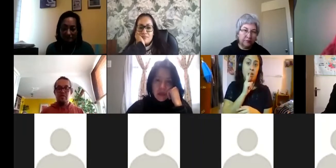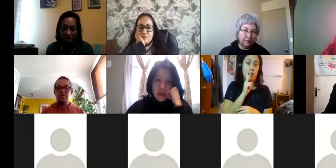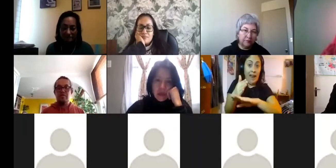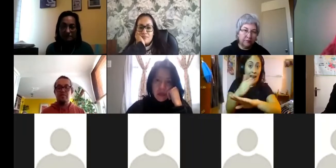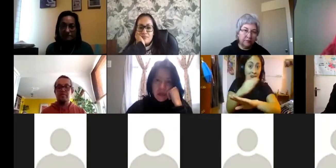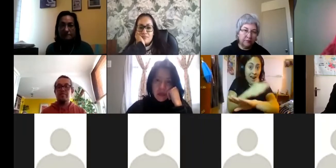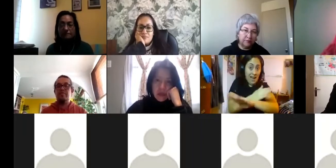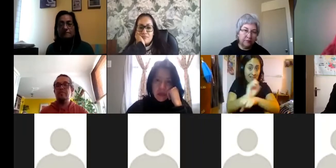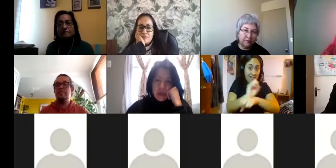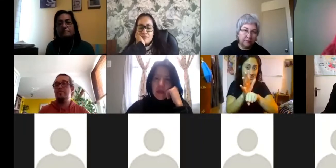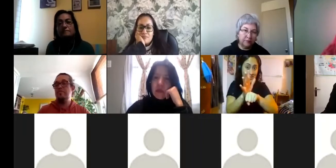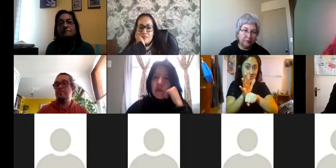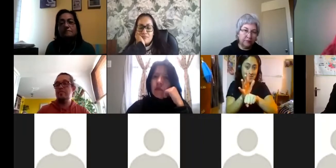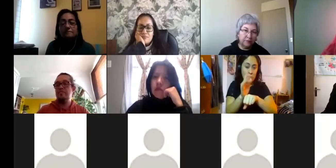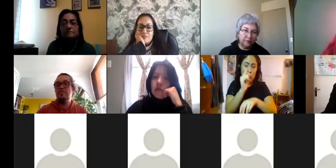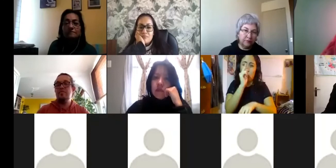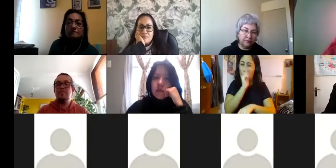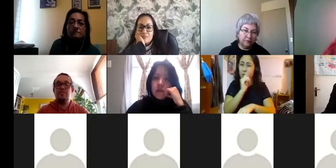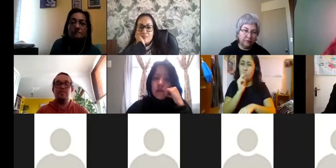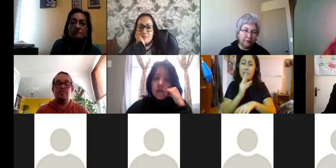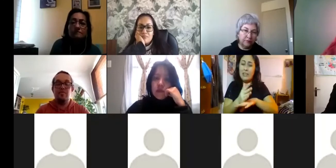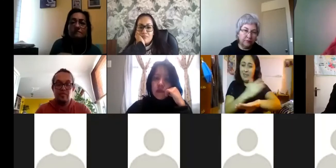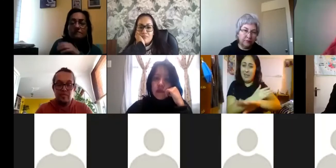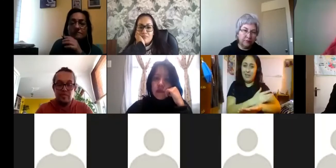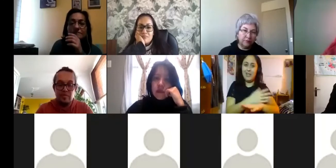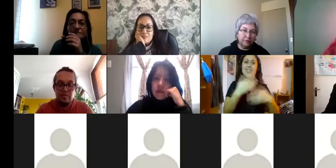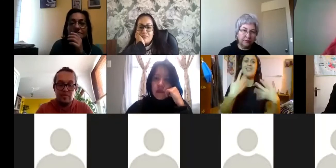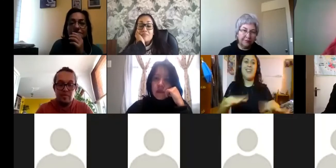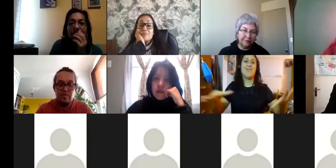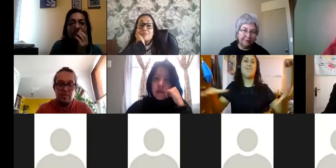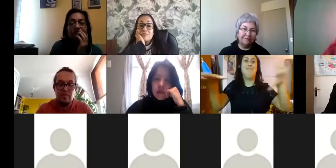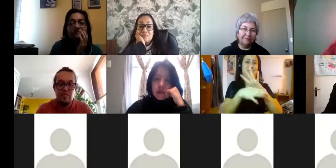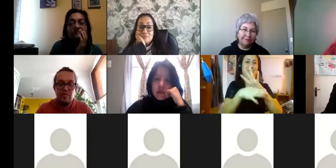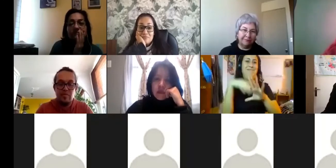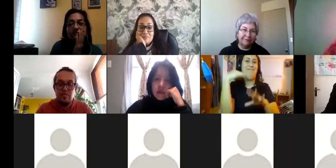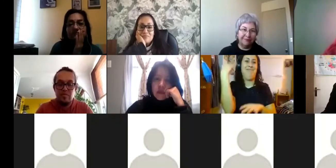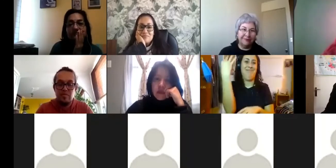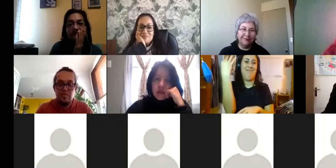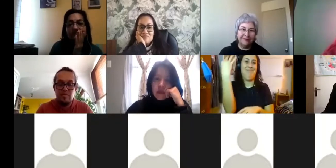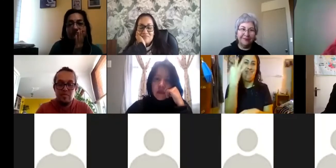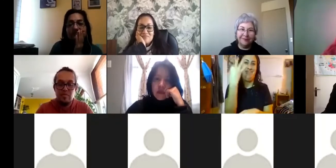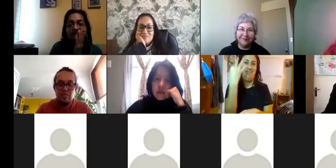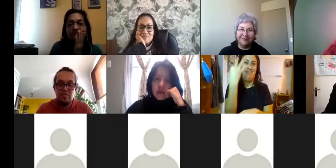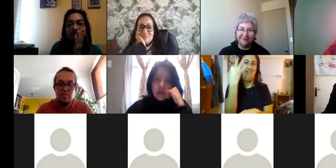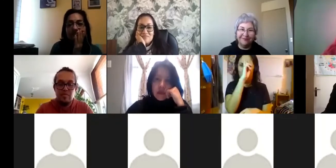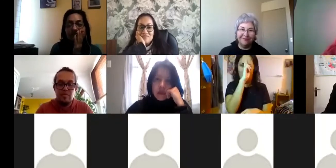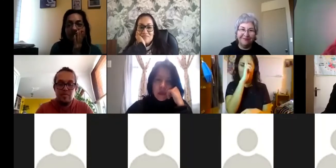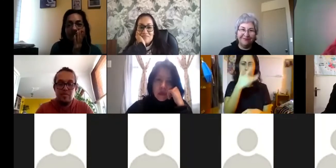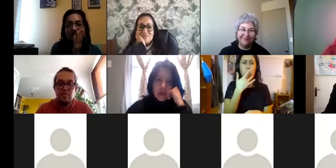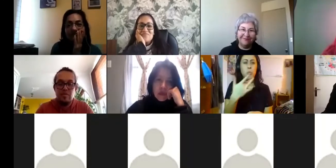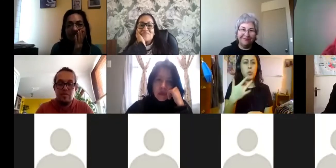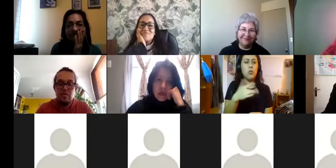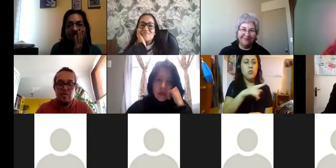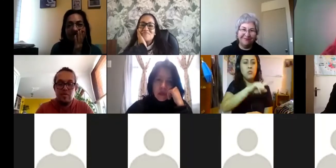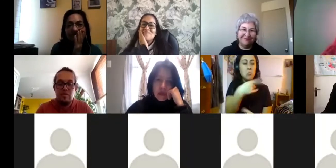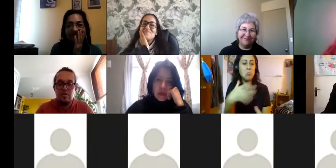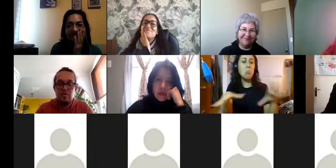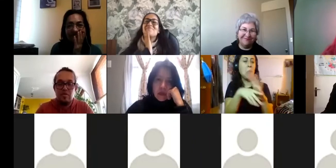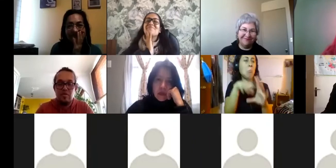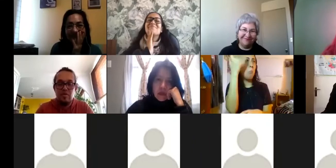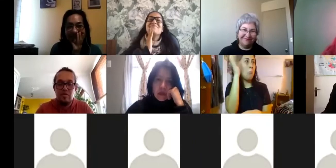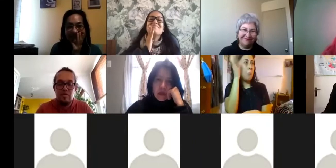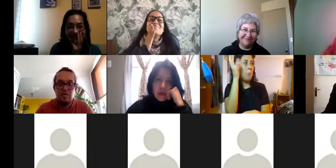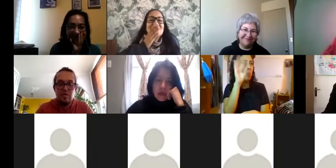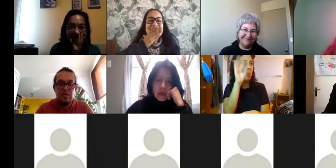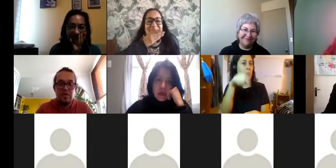decretaran la pandemia, tuvimos una. Y fue muy extraño porque nunca pensamos que no íbamos a volver el lunes, o sea,